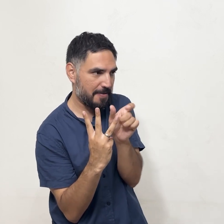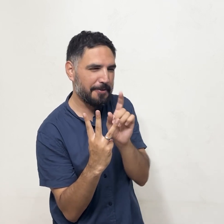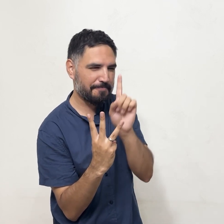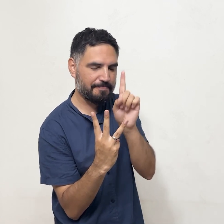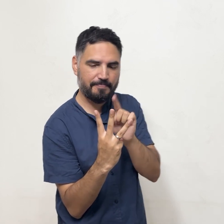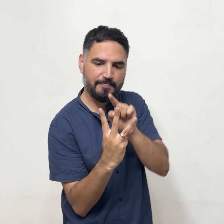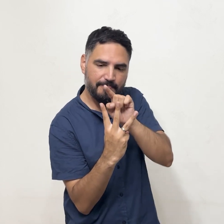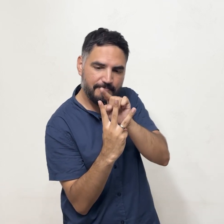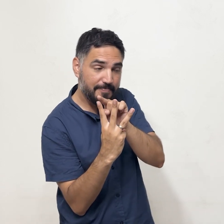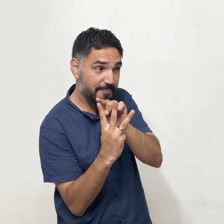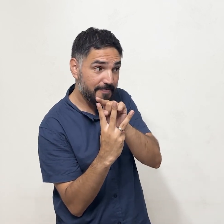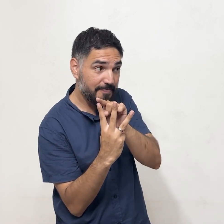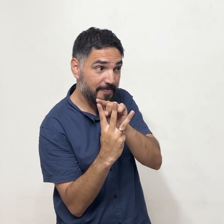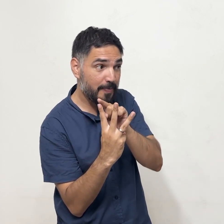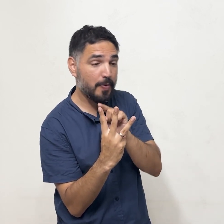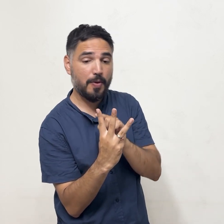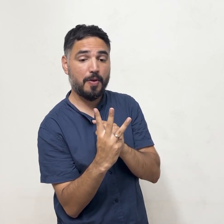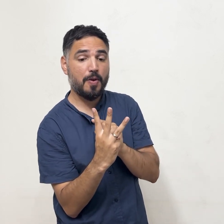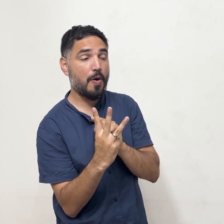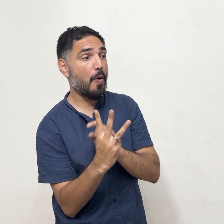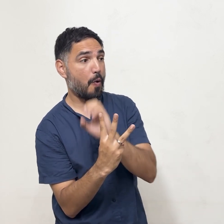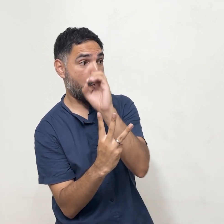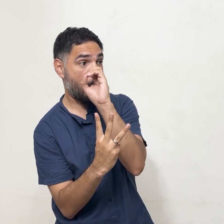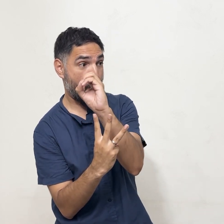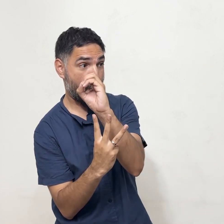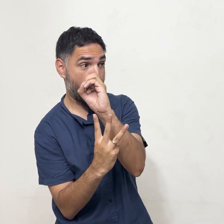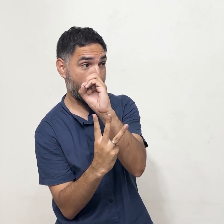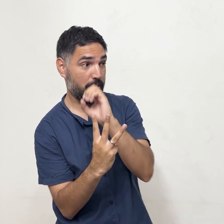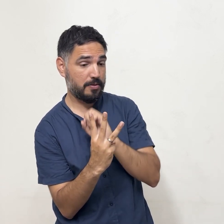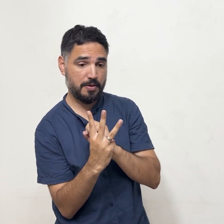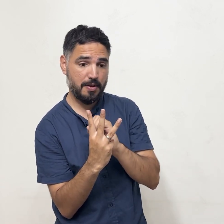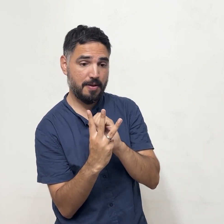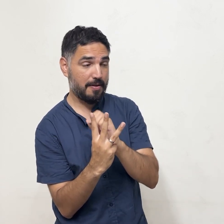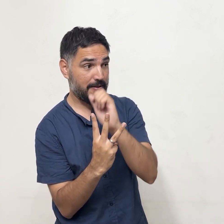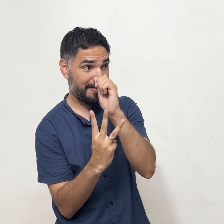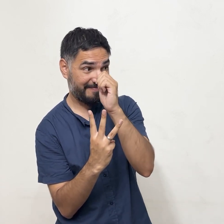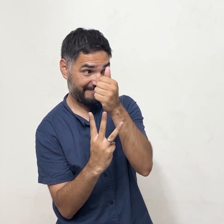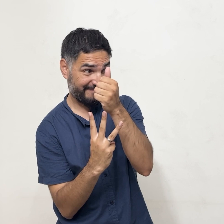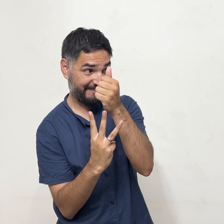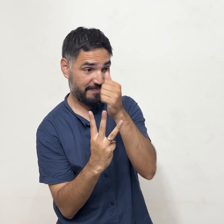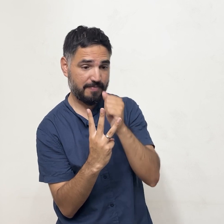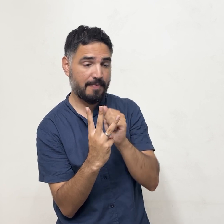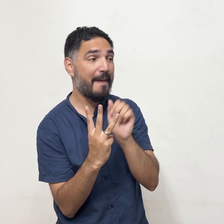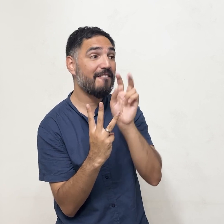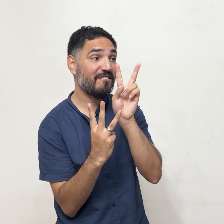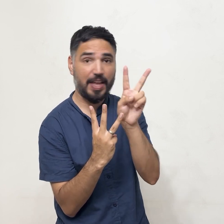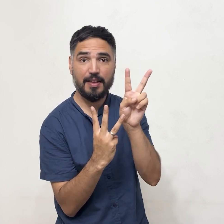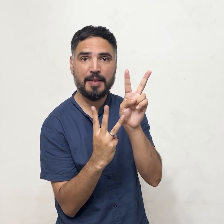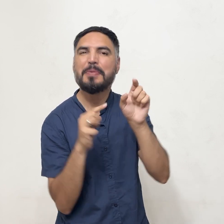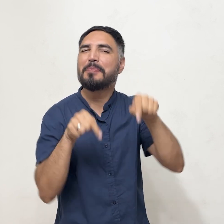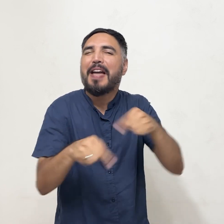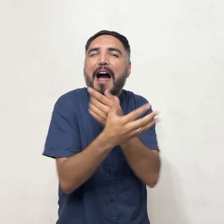Primero, el objeto. Dos, el sujeto. Y tres, el verbo. Aquí en Albania las siglas